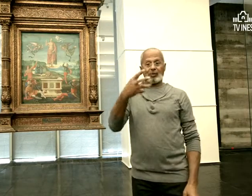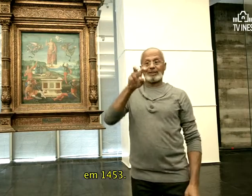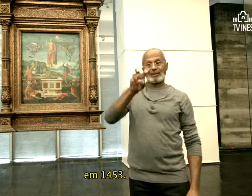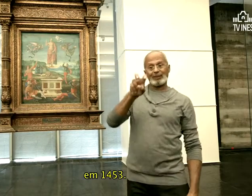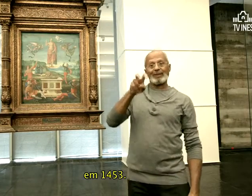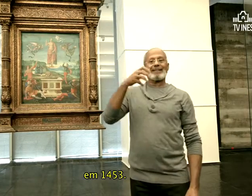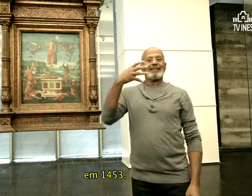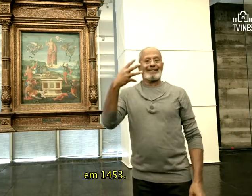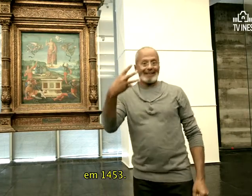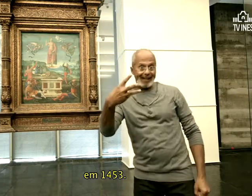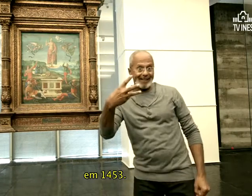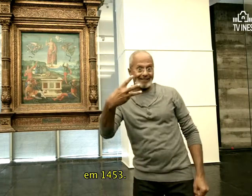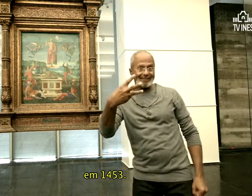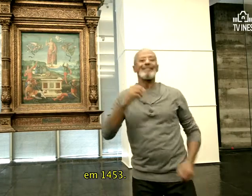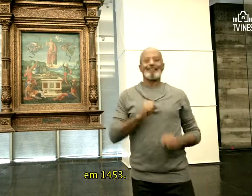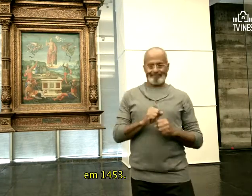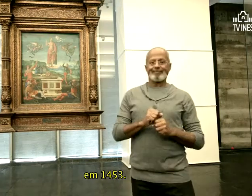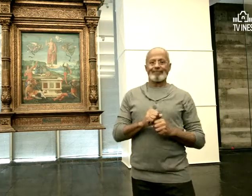em 1453.